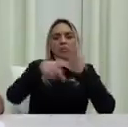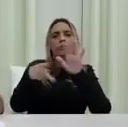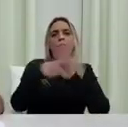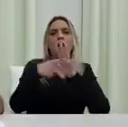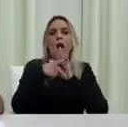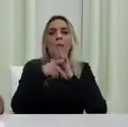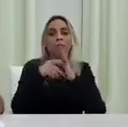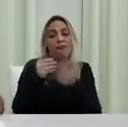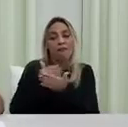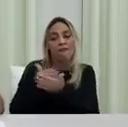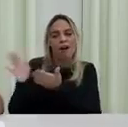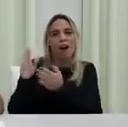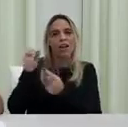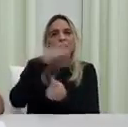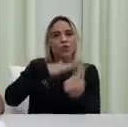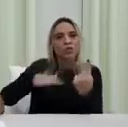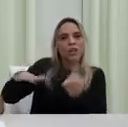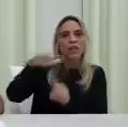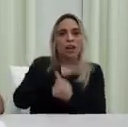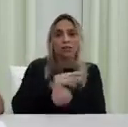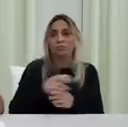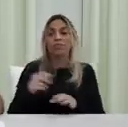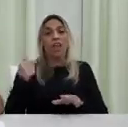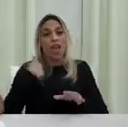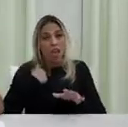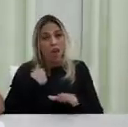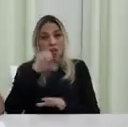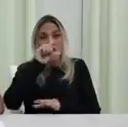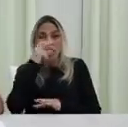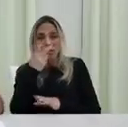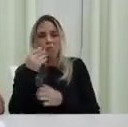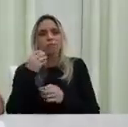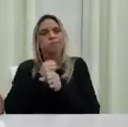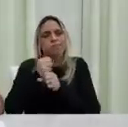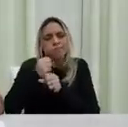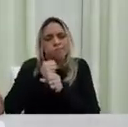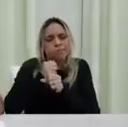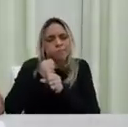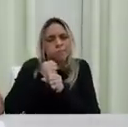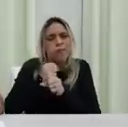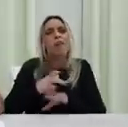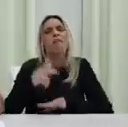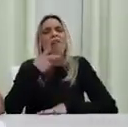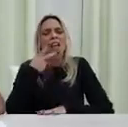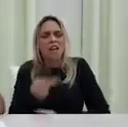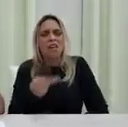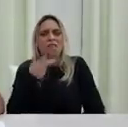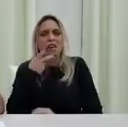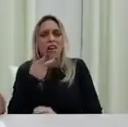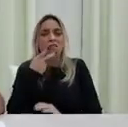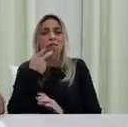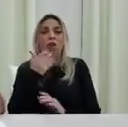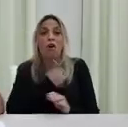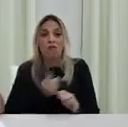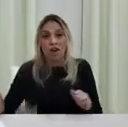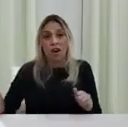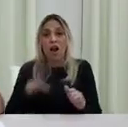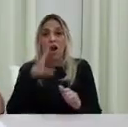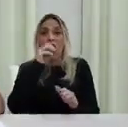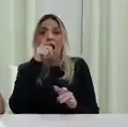não cola mais. Bato contra isso desde 92, quando o governo